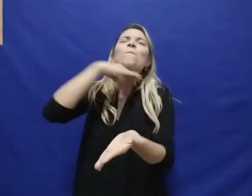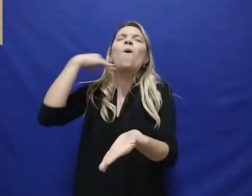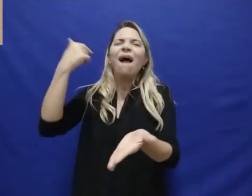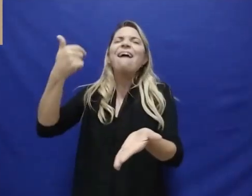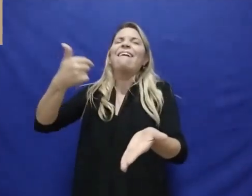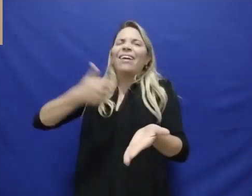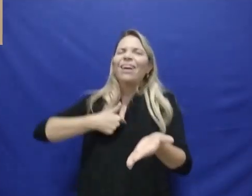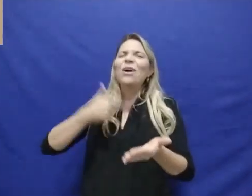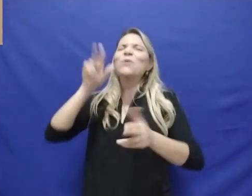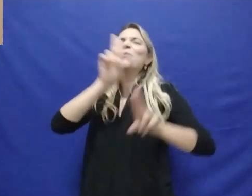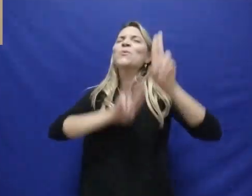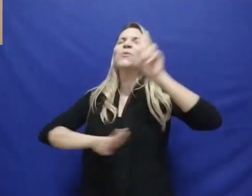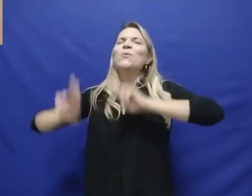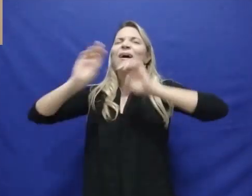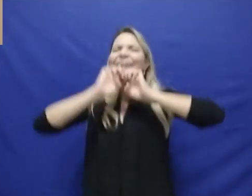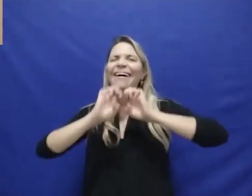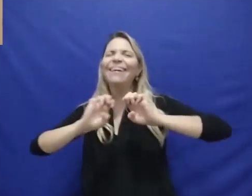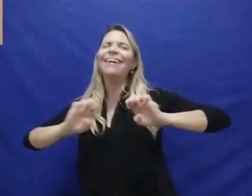viver.